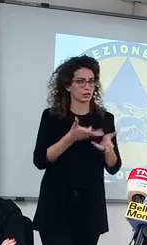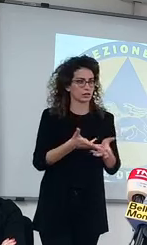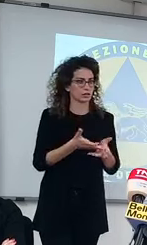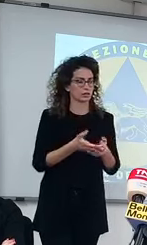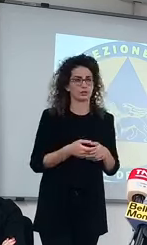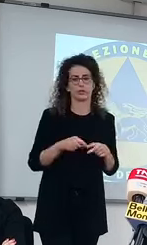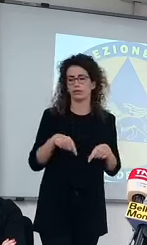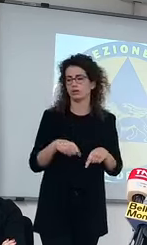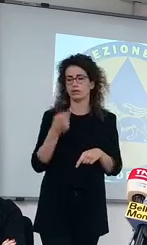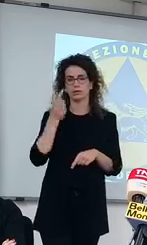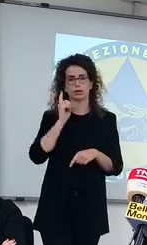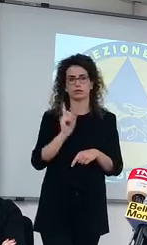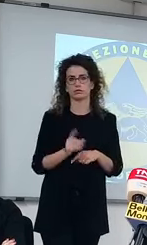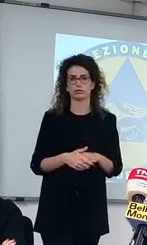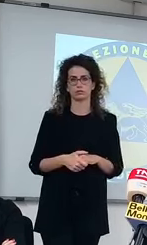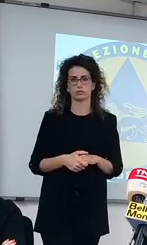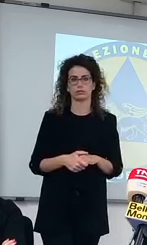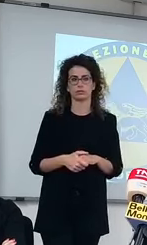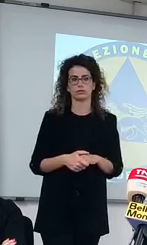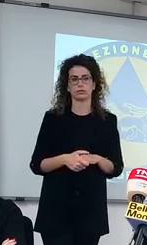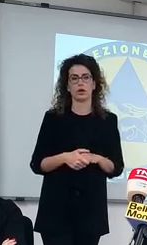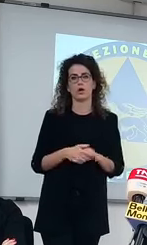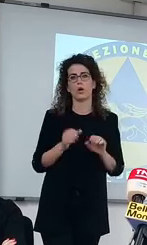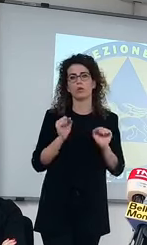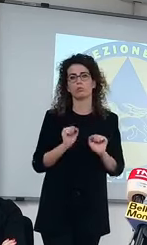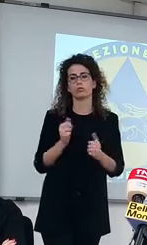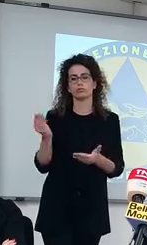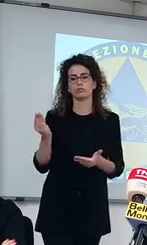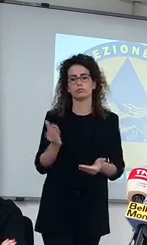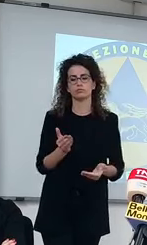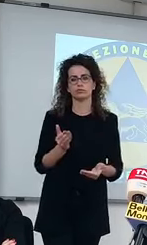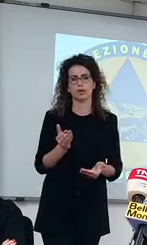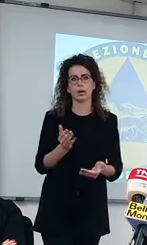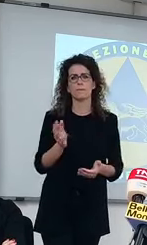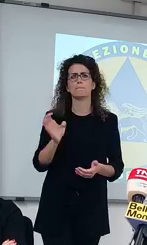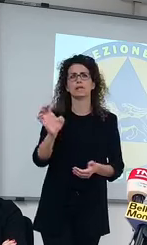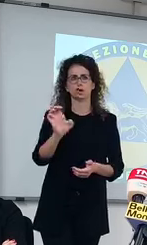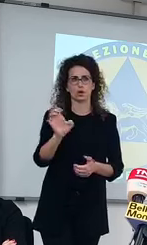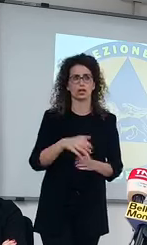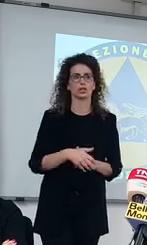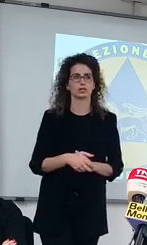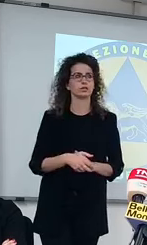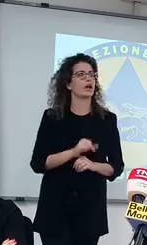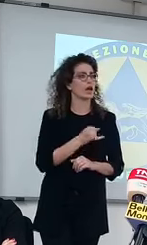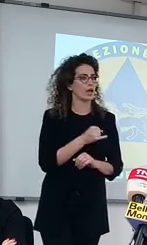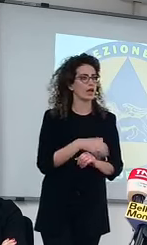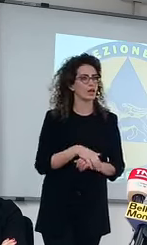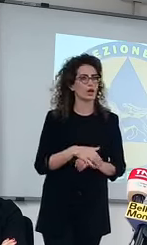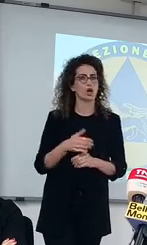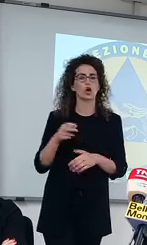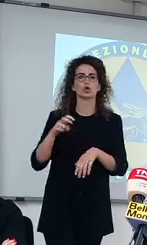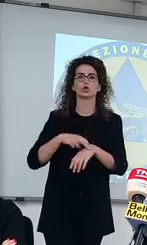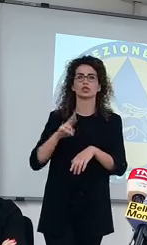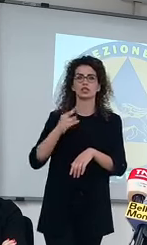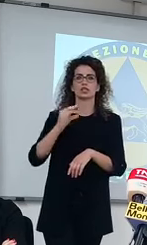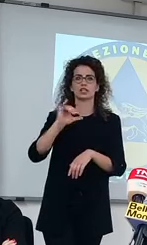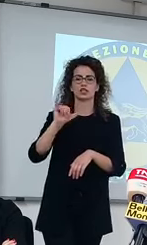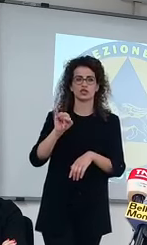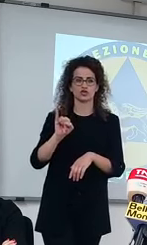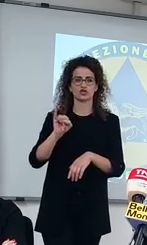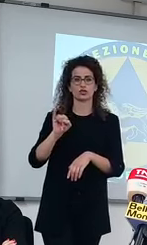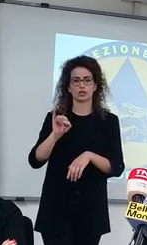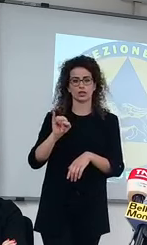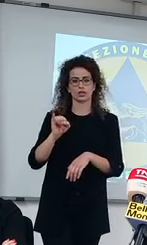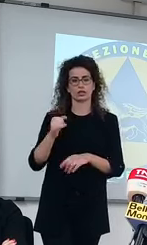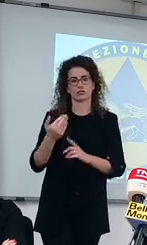No, adesso non te lo so dire, però potremmo invitare mercoledì la dottoressa Ricci, sì, e così vi dà uno